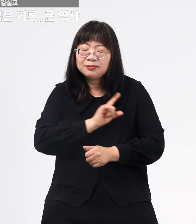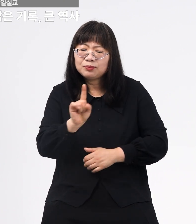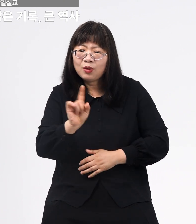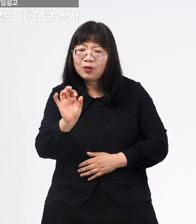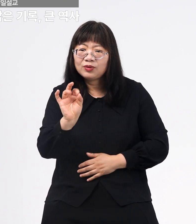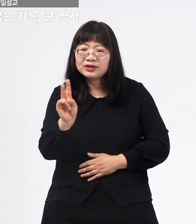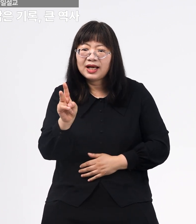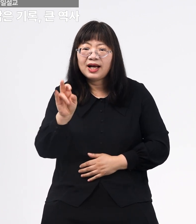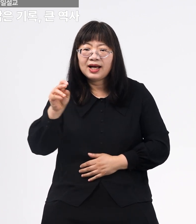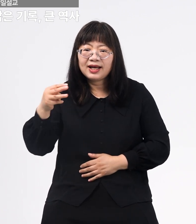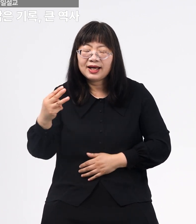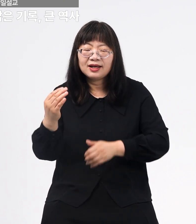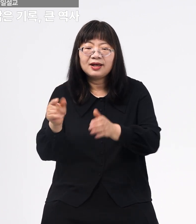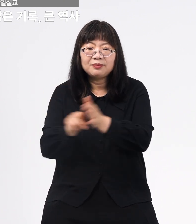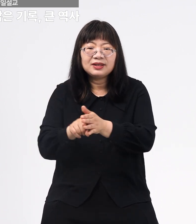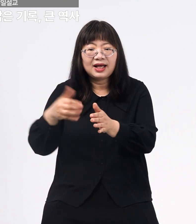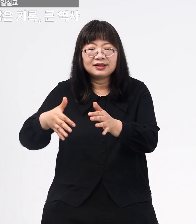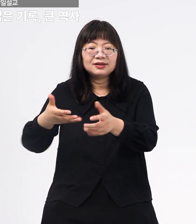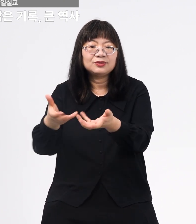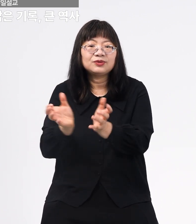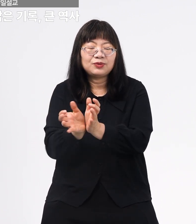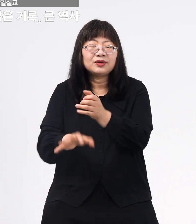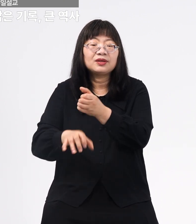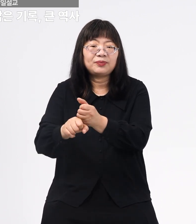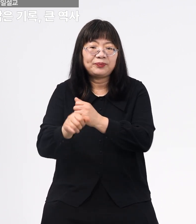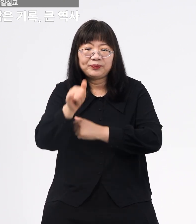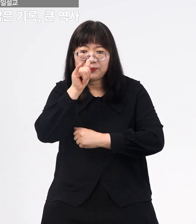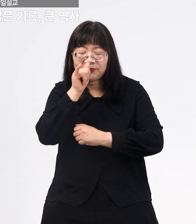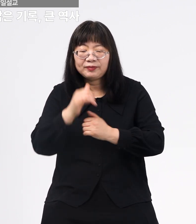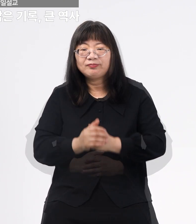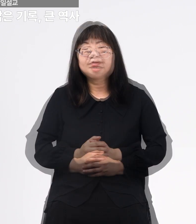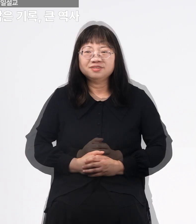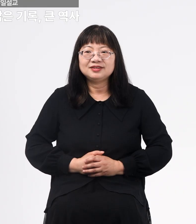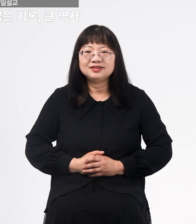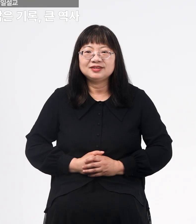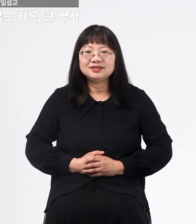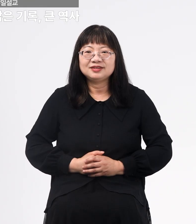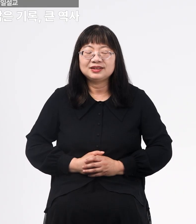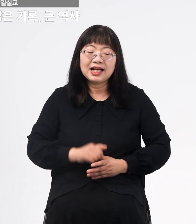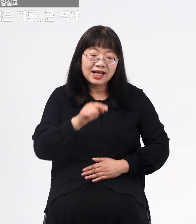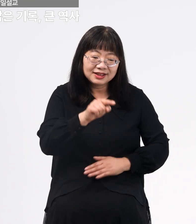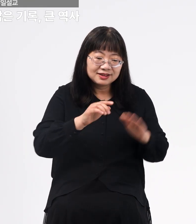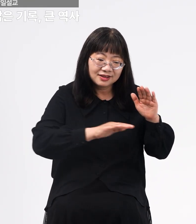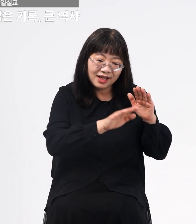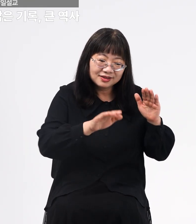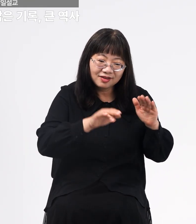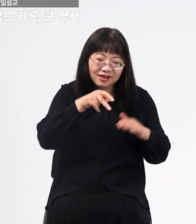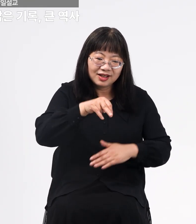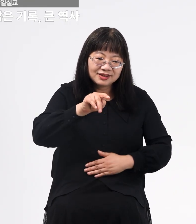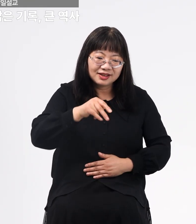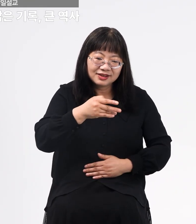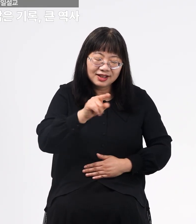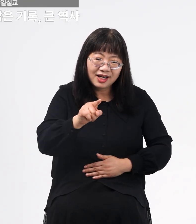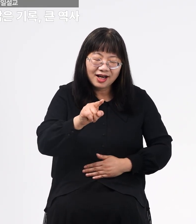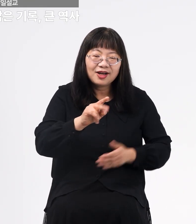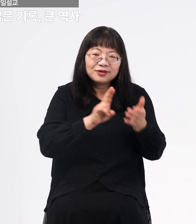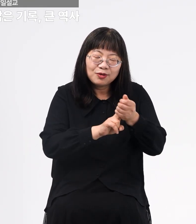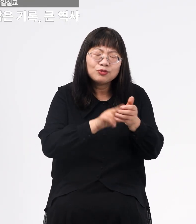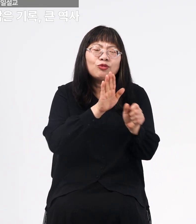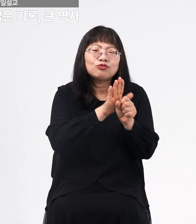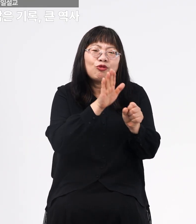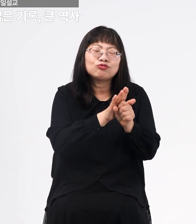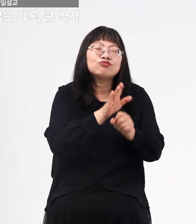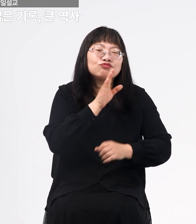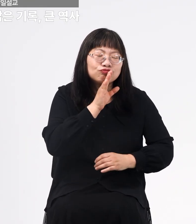역시 이방인입니다. 자, 그러면 이 가정은 시스라를 숨겨주고